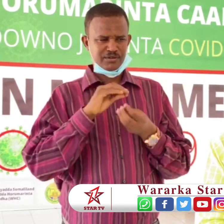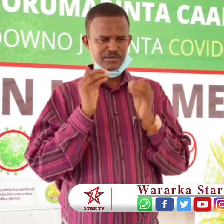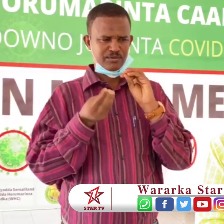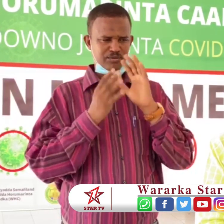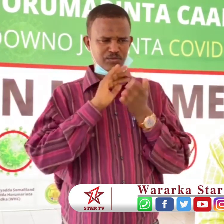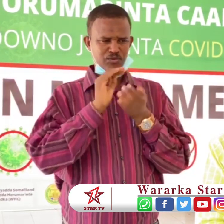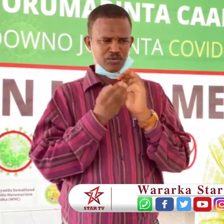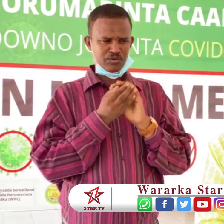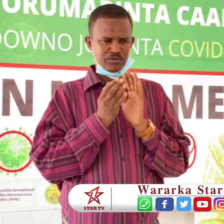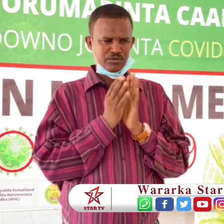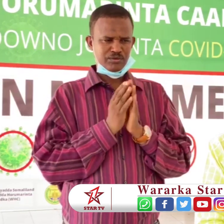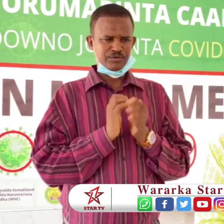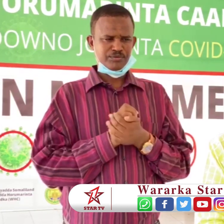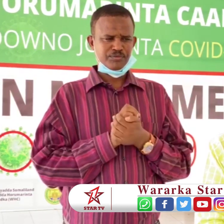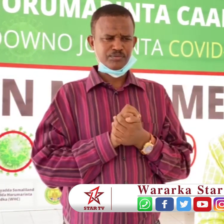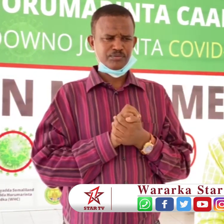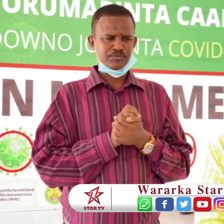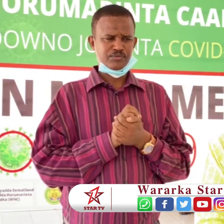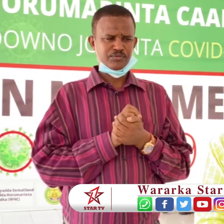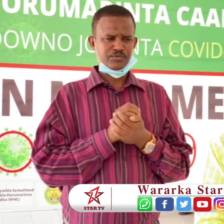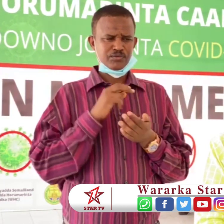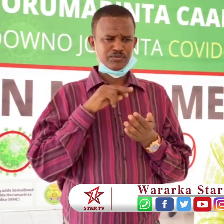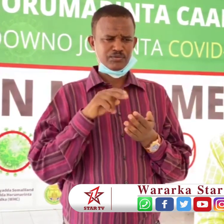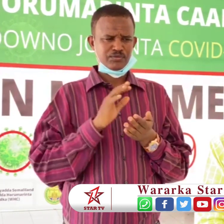laga helay ilaa hadda waddankeena waxay maraysaa